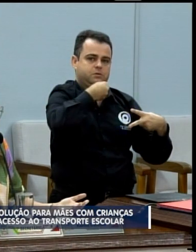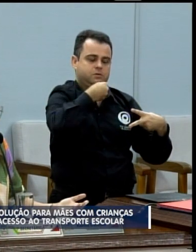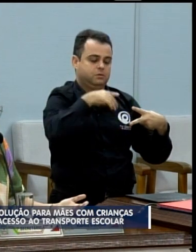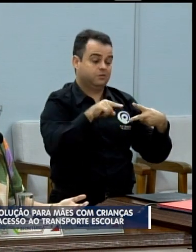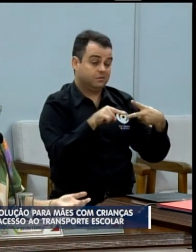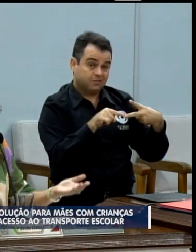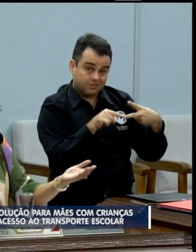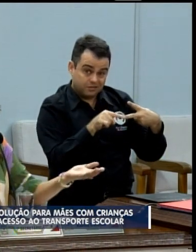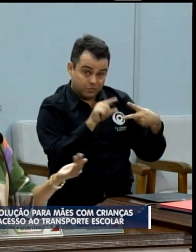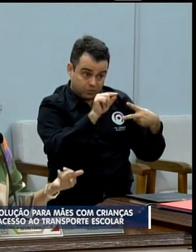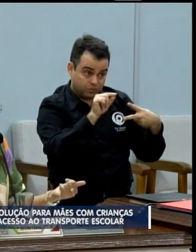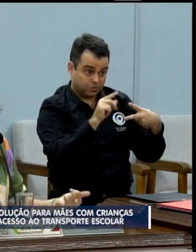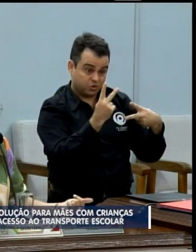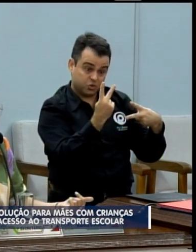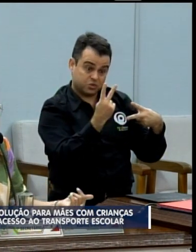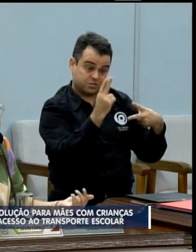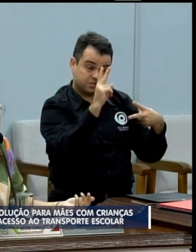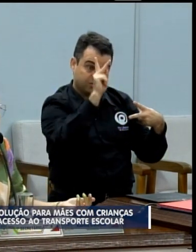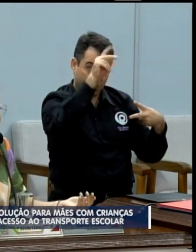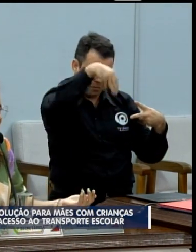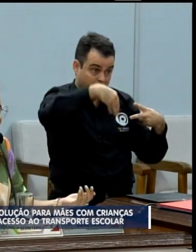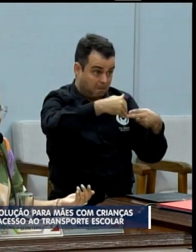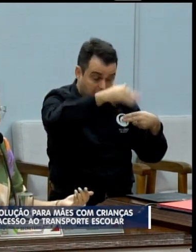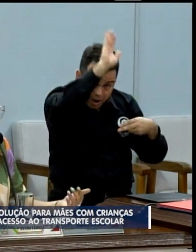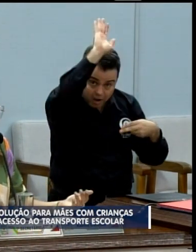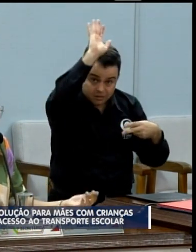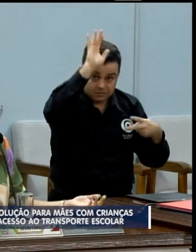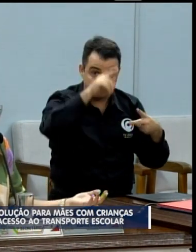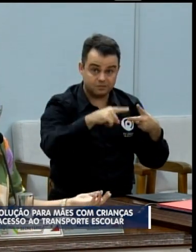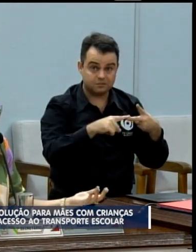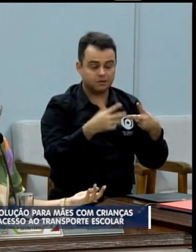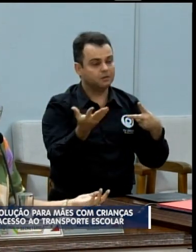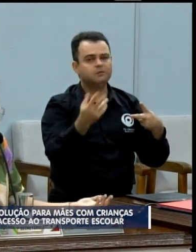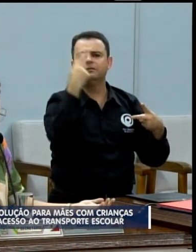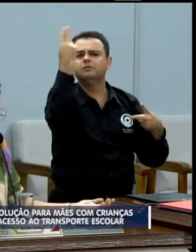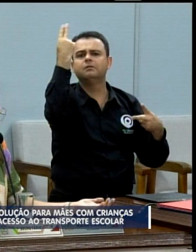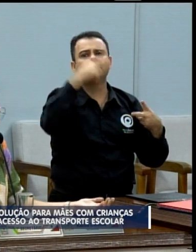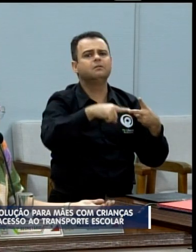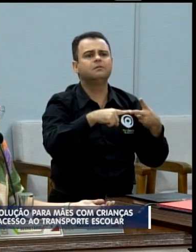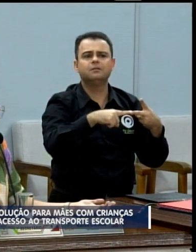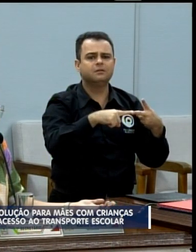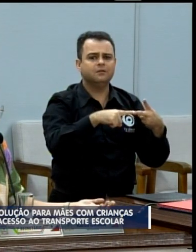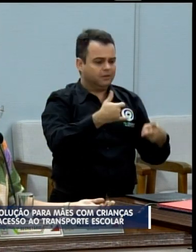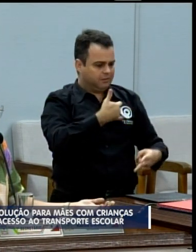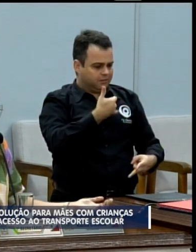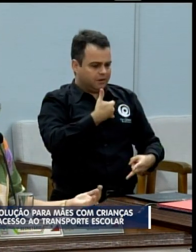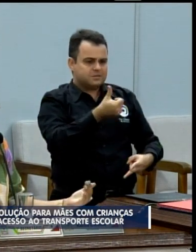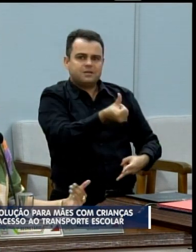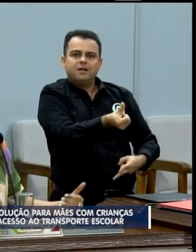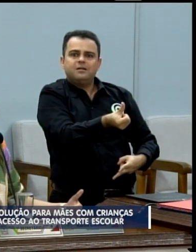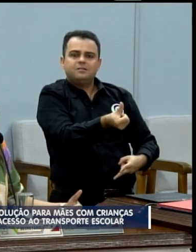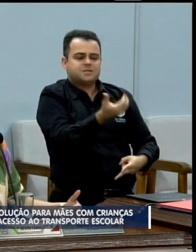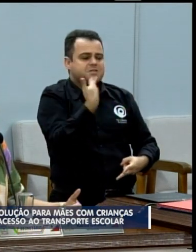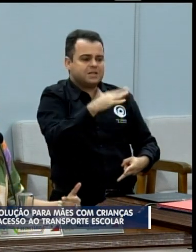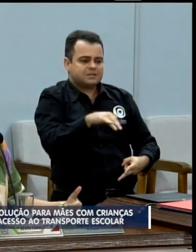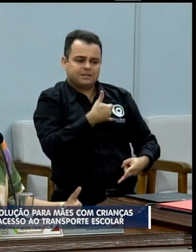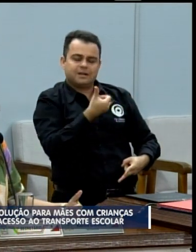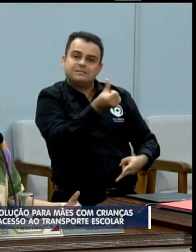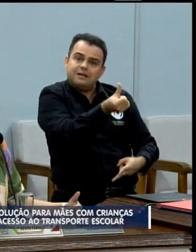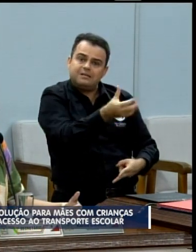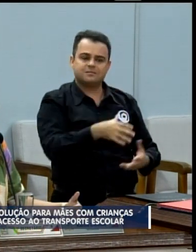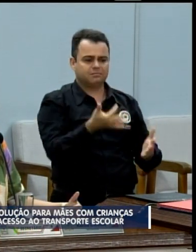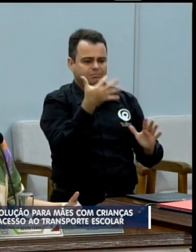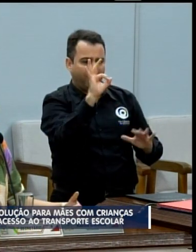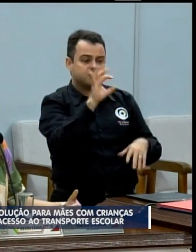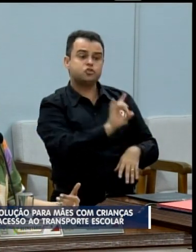vereador. Eu não teria coragem de deixar uma criança de 6, 7, 8, 9, 10 anos pegar transporte público. E as mulheres